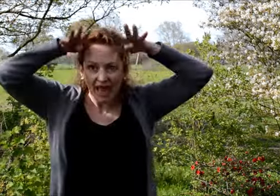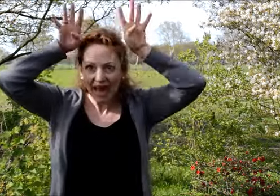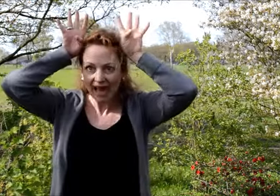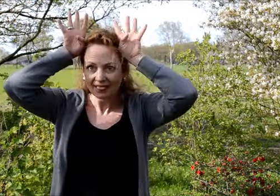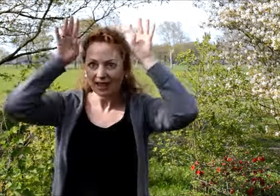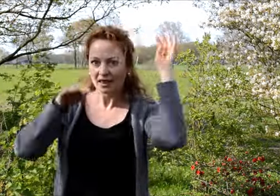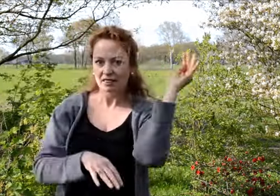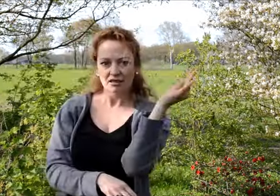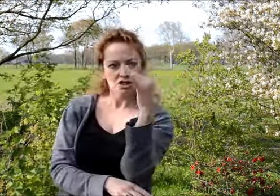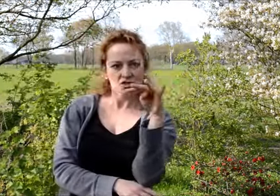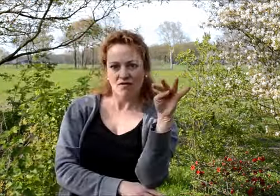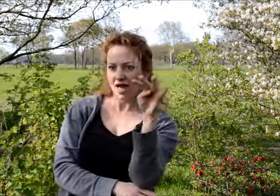zwaan.